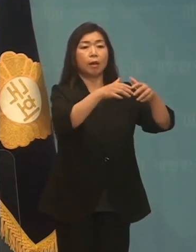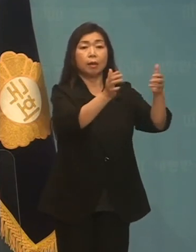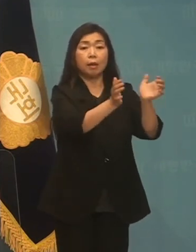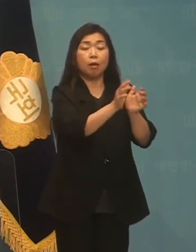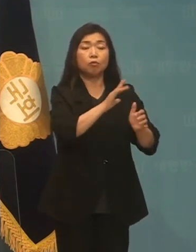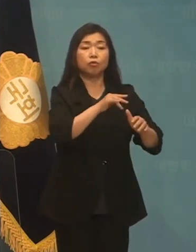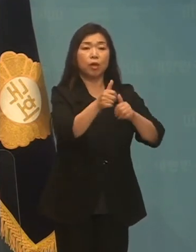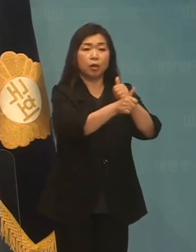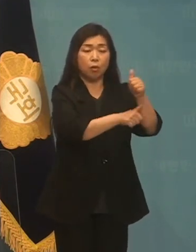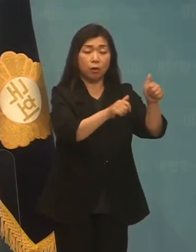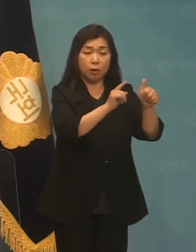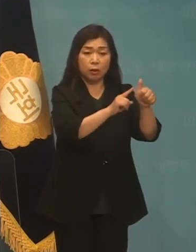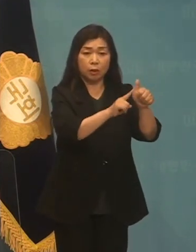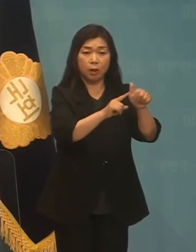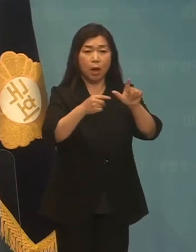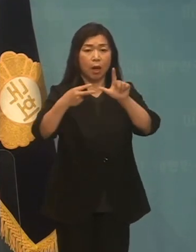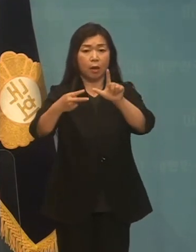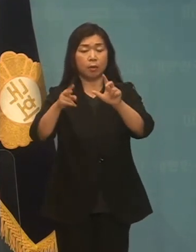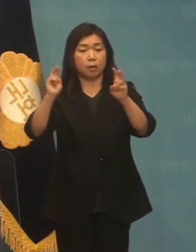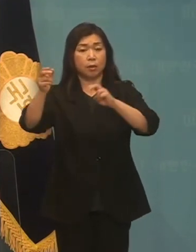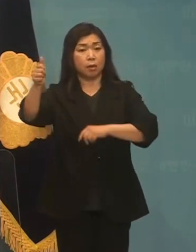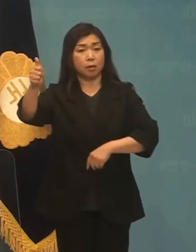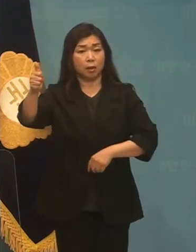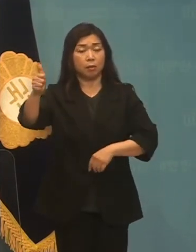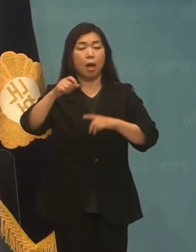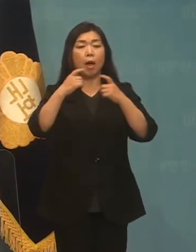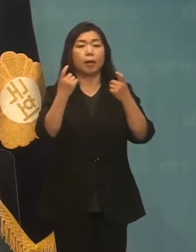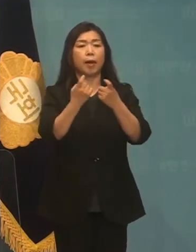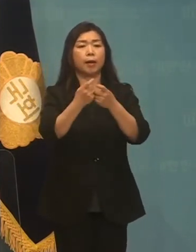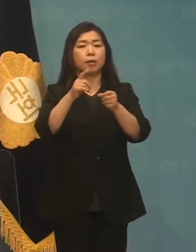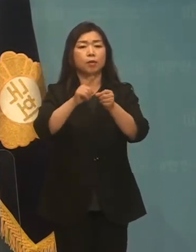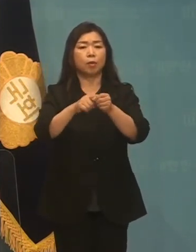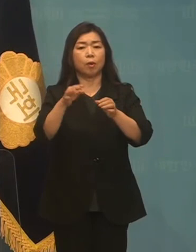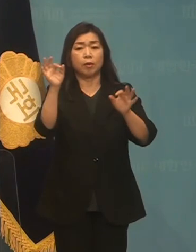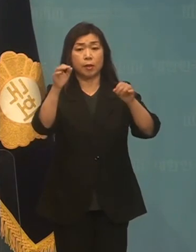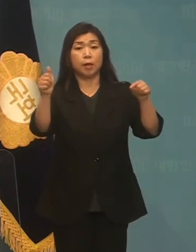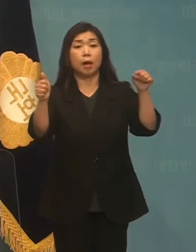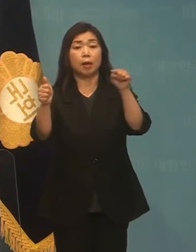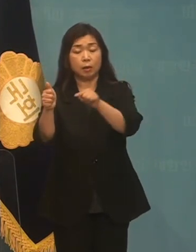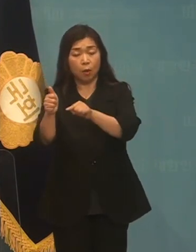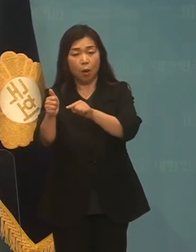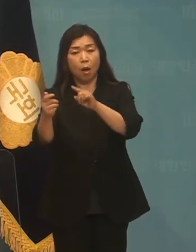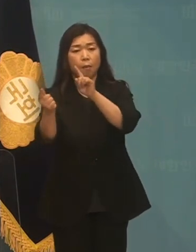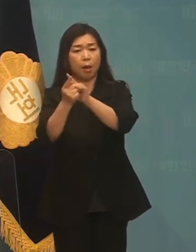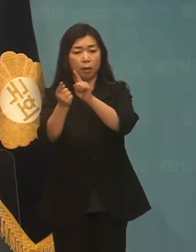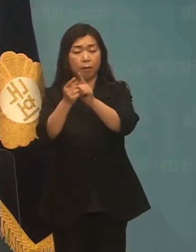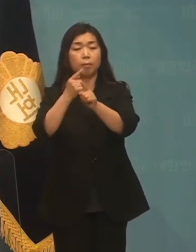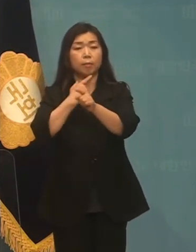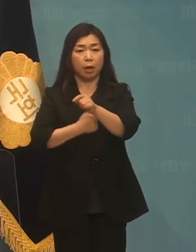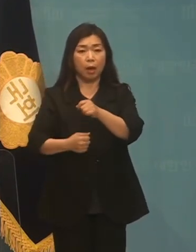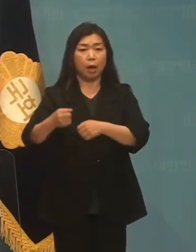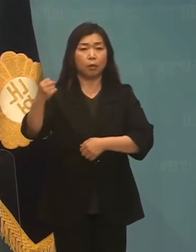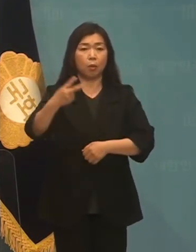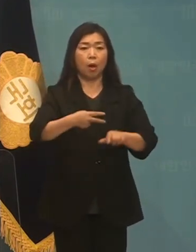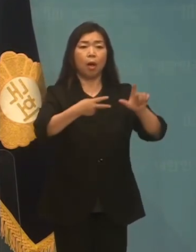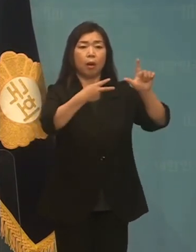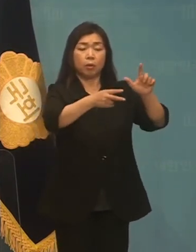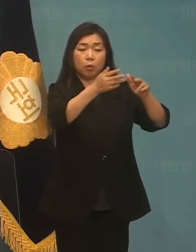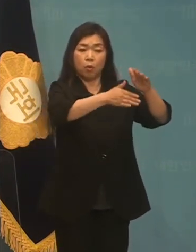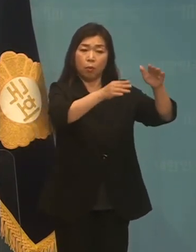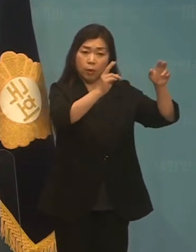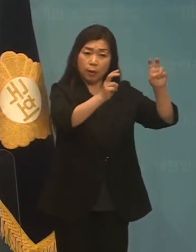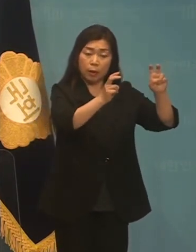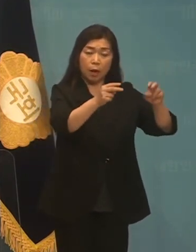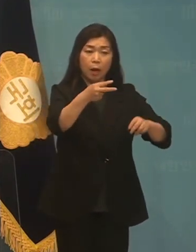의원이 이지송 LH 사장을 개인적으로 찾아가 면담하는 등